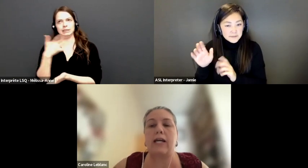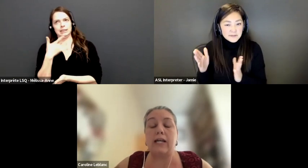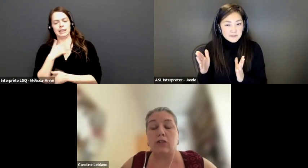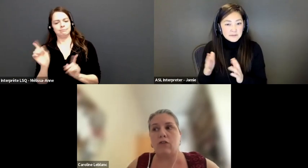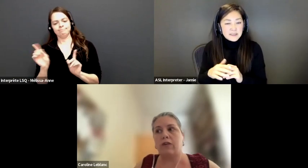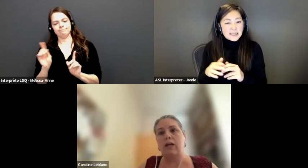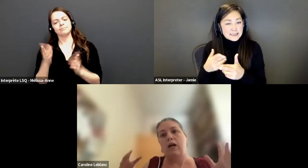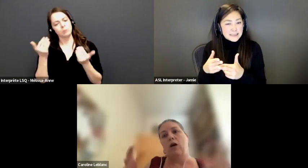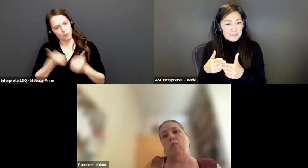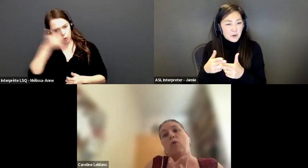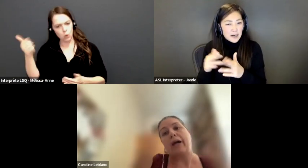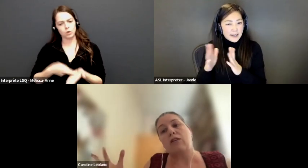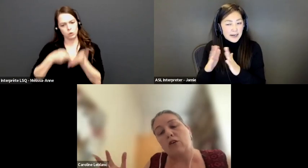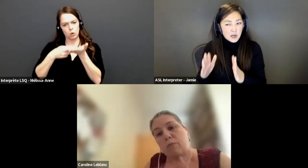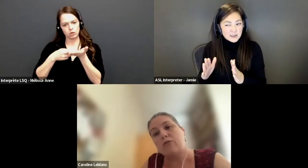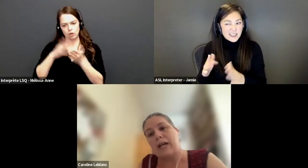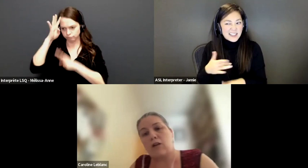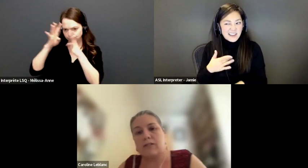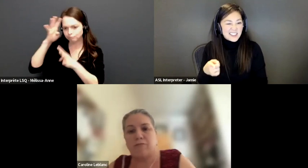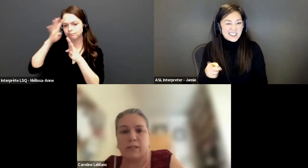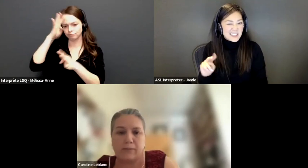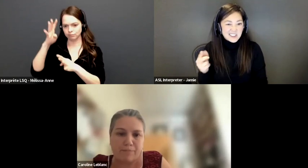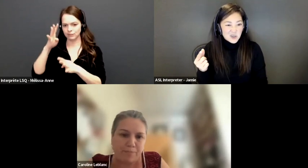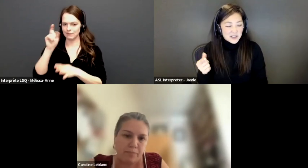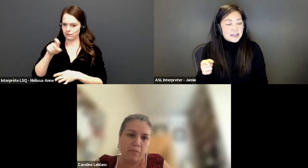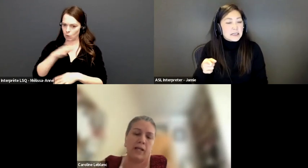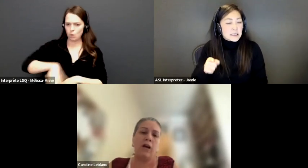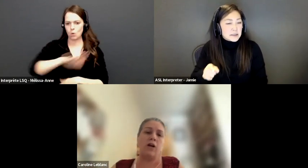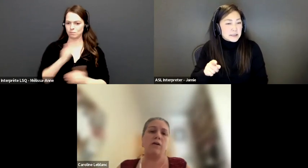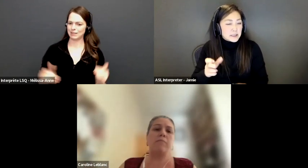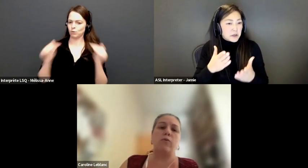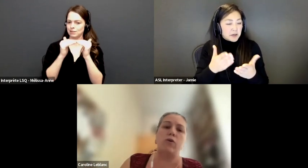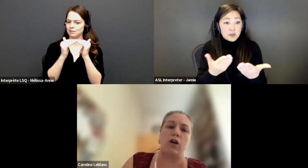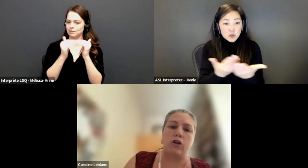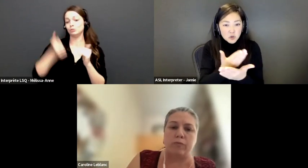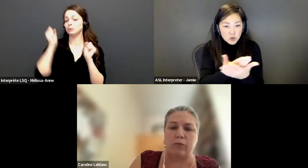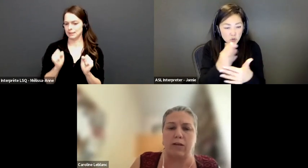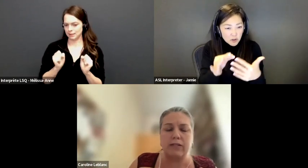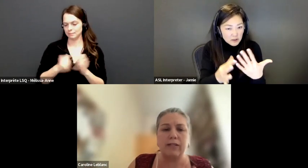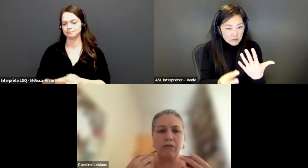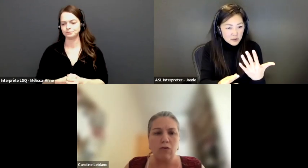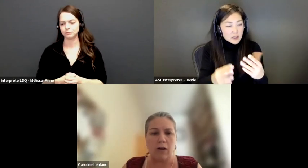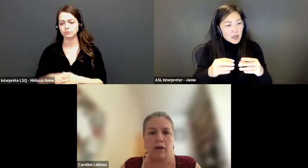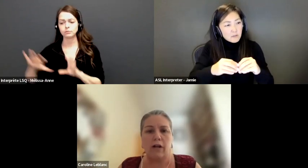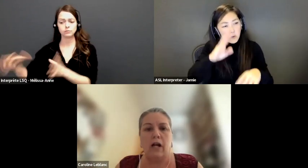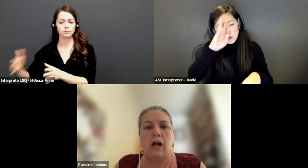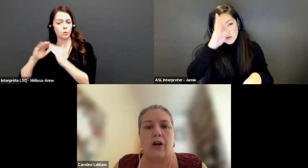ressources et innover pour être le plus inclusif possible. Pour le communautaire aussi, il